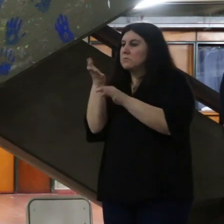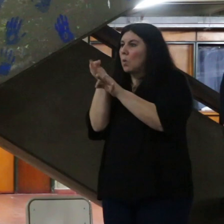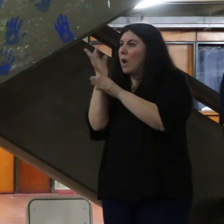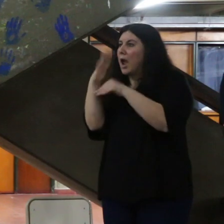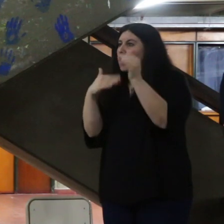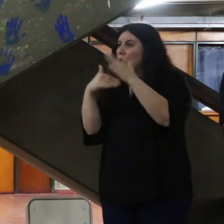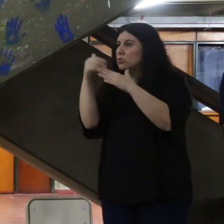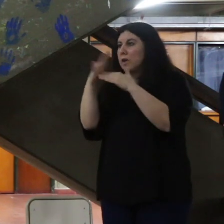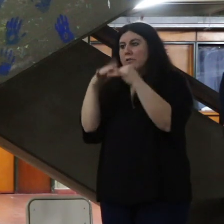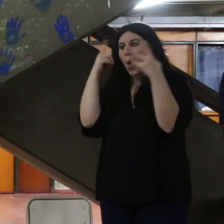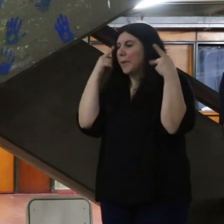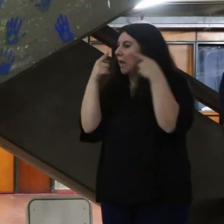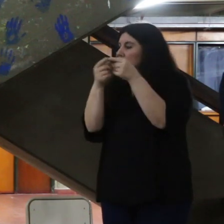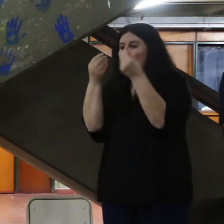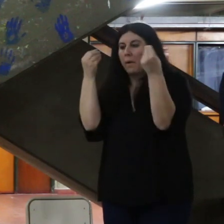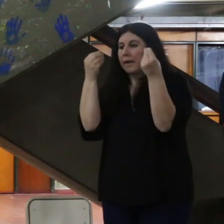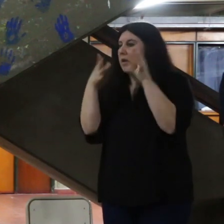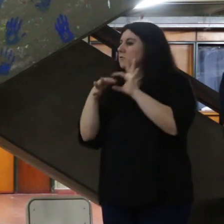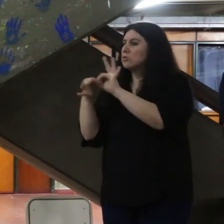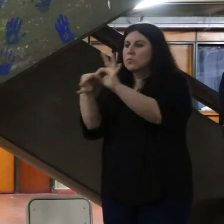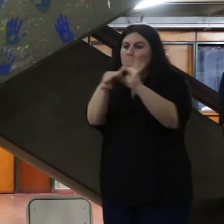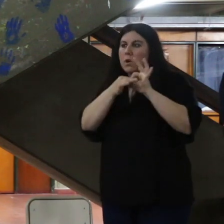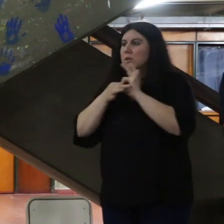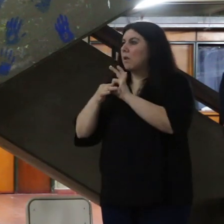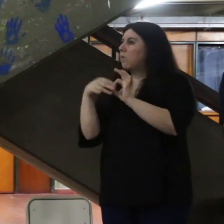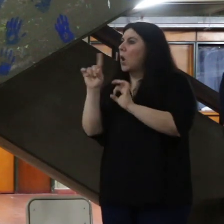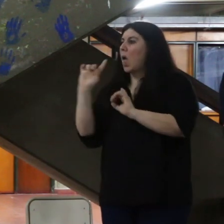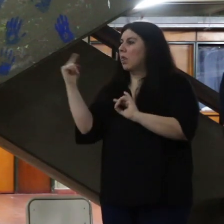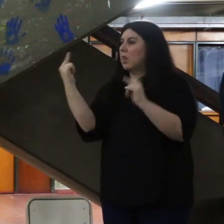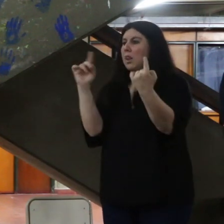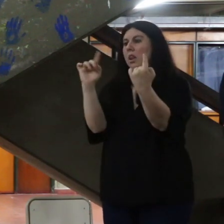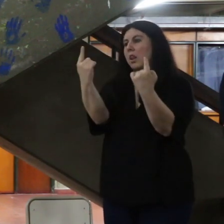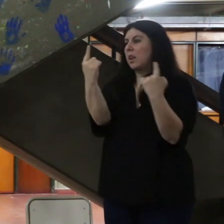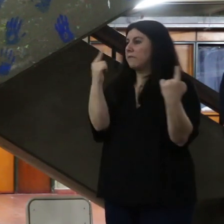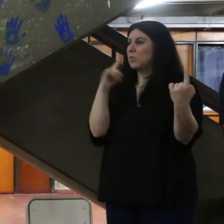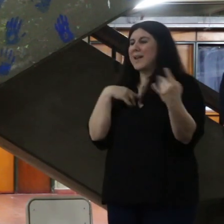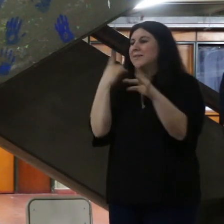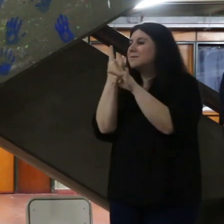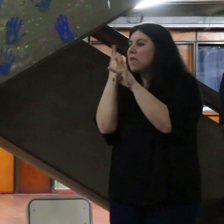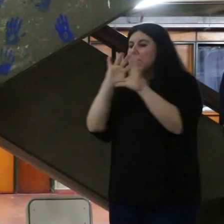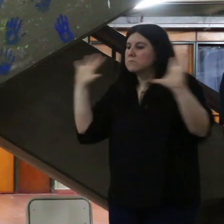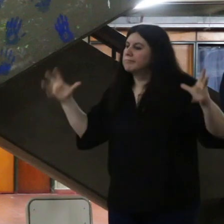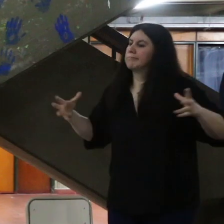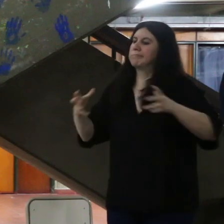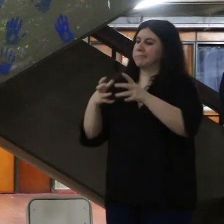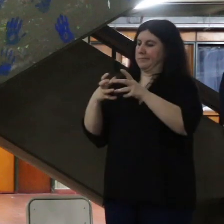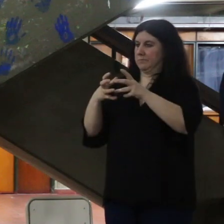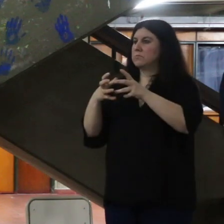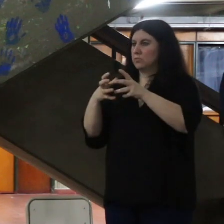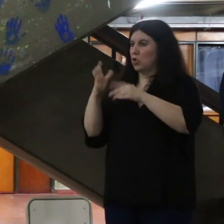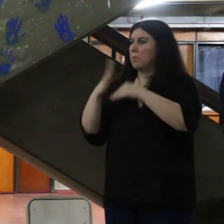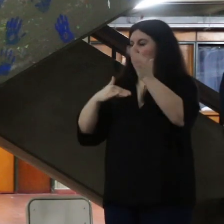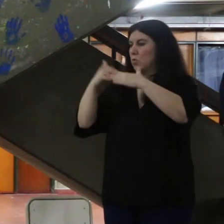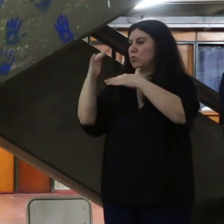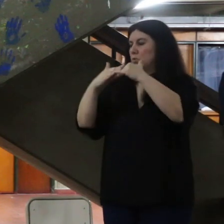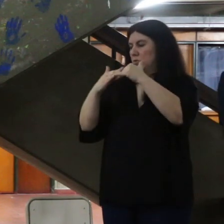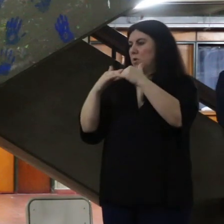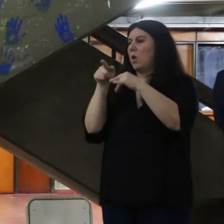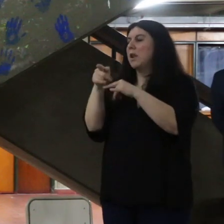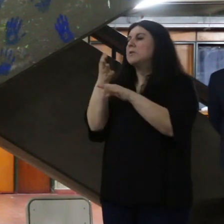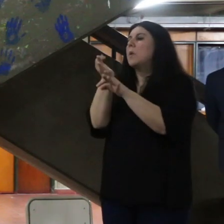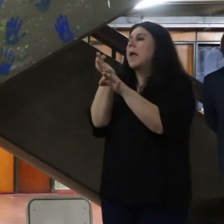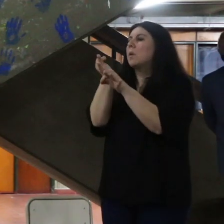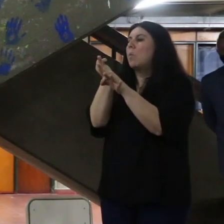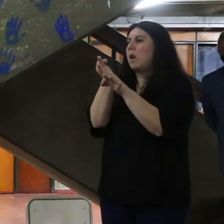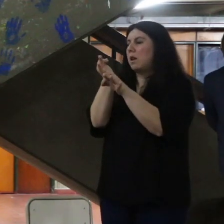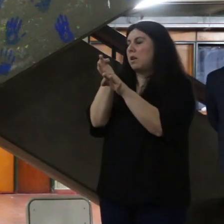a lo colectivo y no a lo individual, que apuesta siempre a la construcción colectiva, y una escuela donde